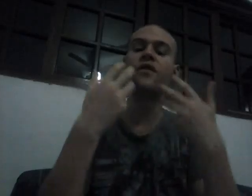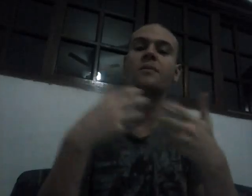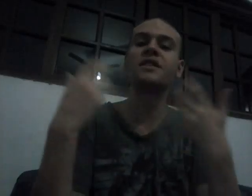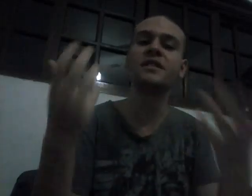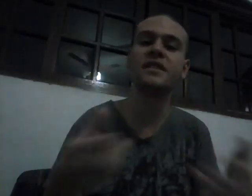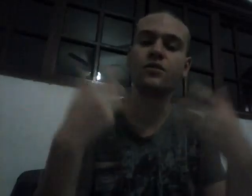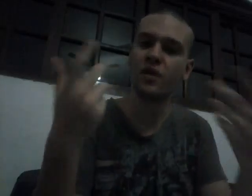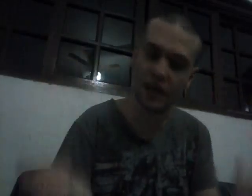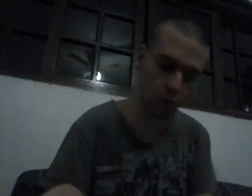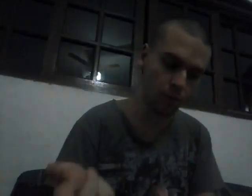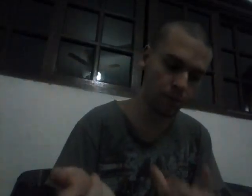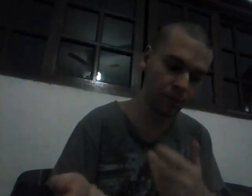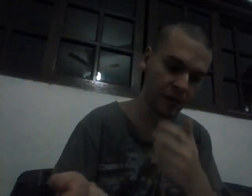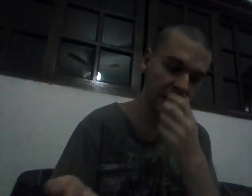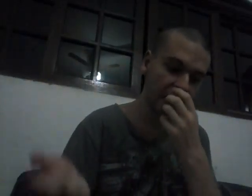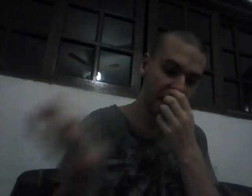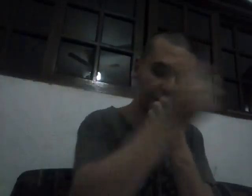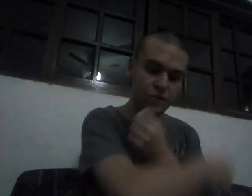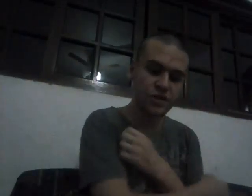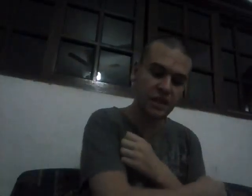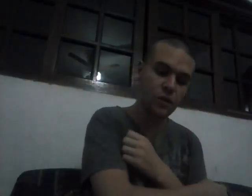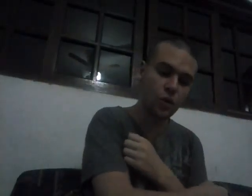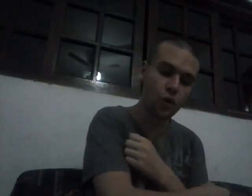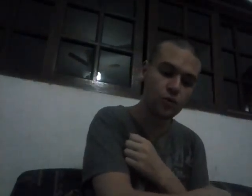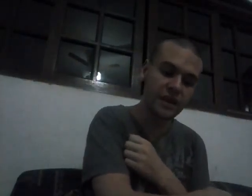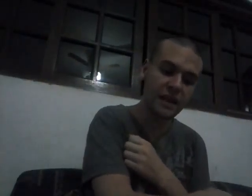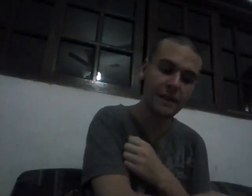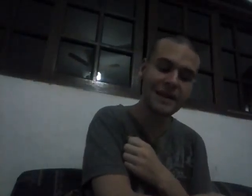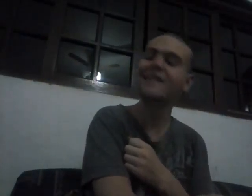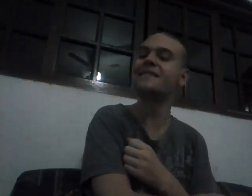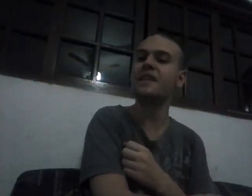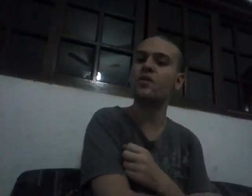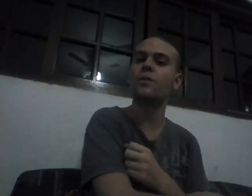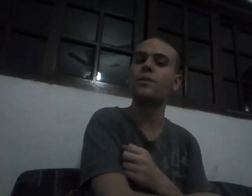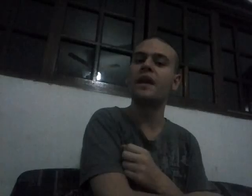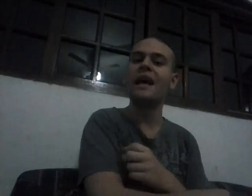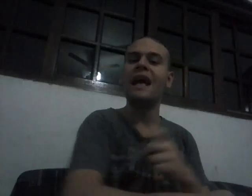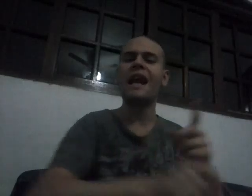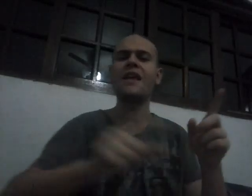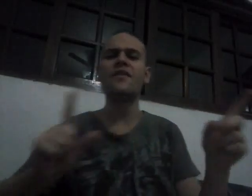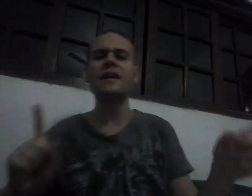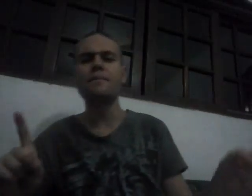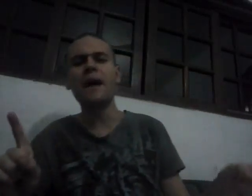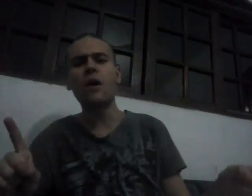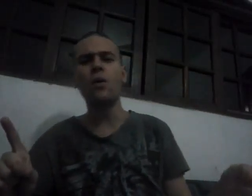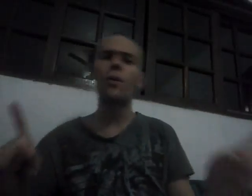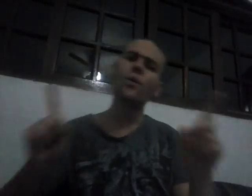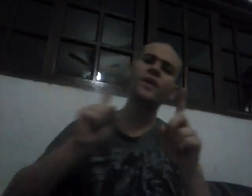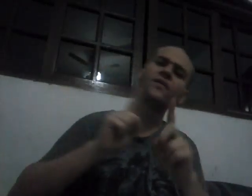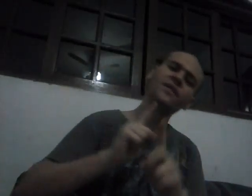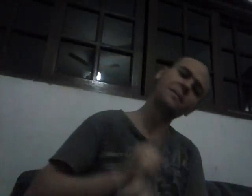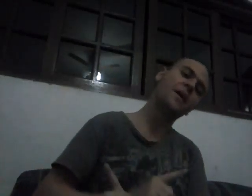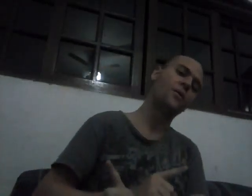forma de ensino oral. Aí surge a outra questão. Ela é verbal ou não verbal?